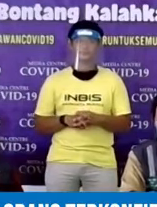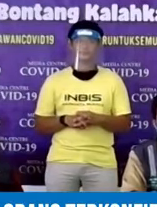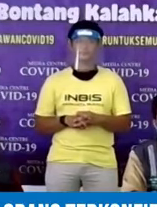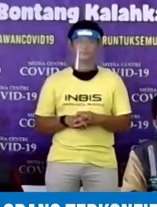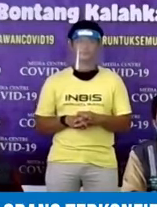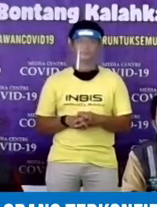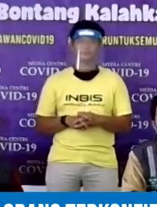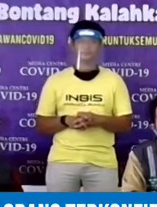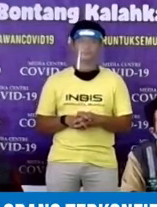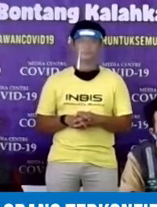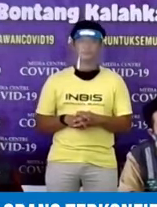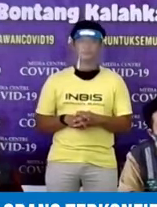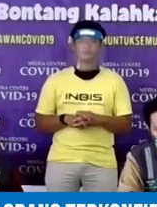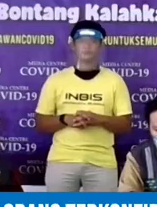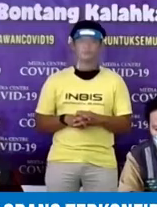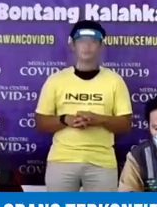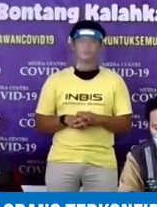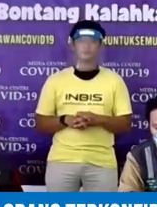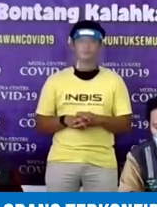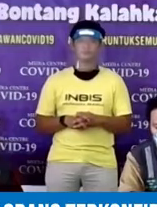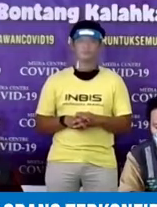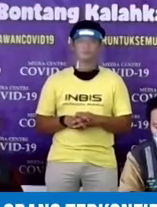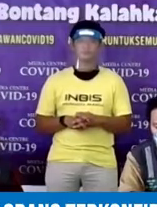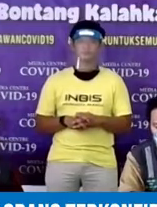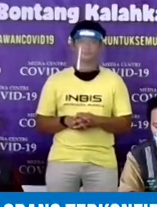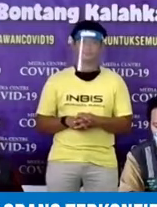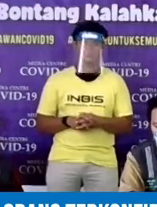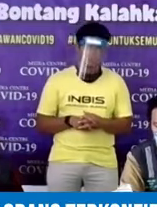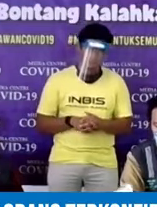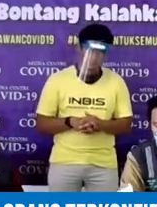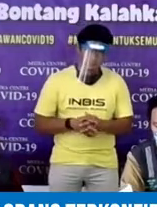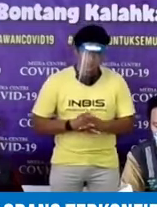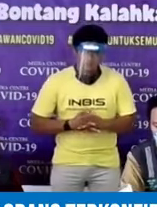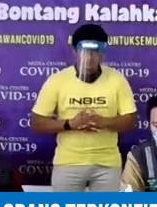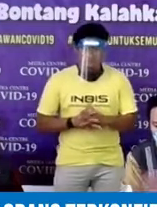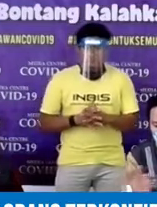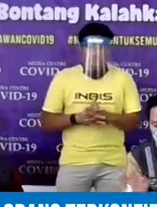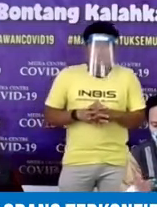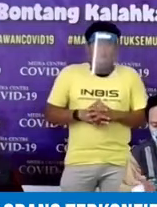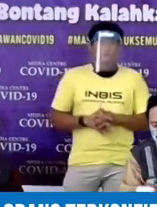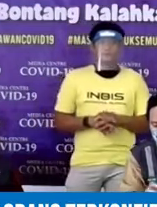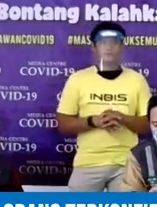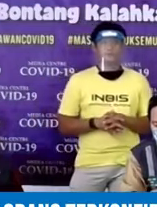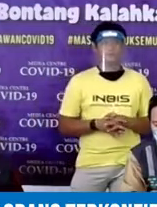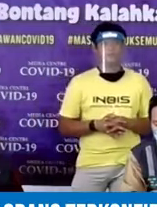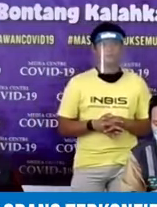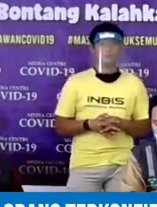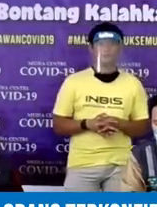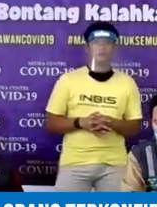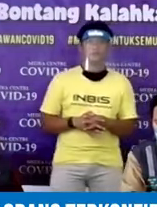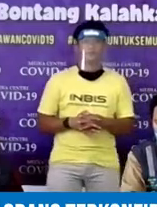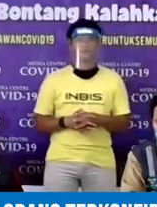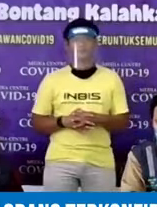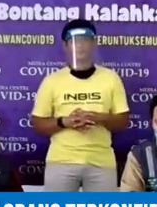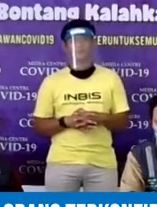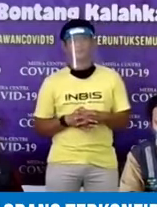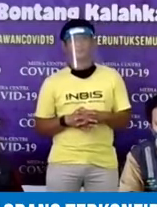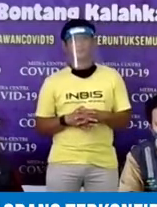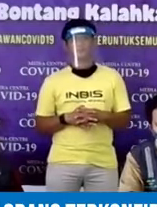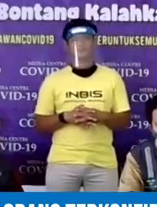tapi saya ketinggalan bu oh tadi yang hari ini penambahan empat orangnya mbak ngomong digiti oke oke besok